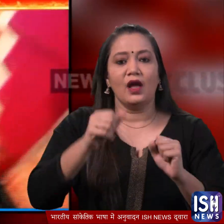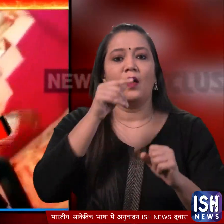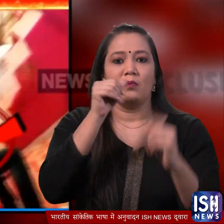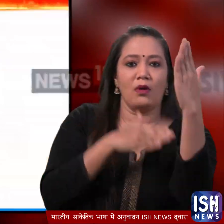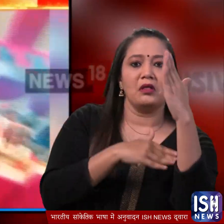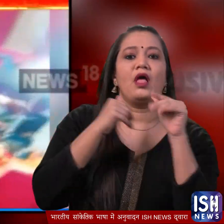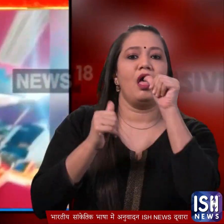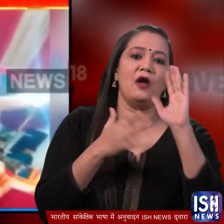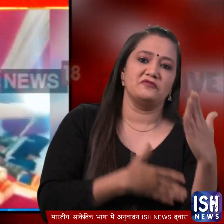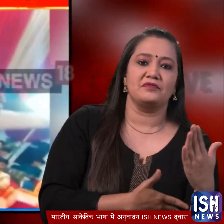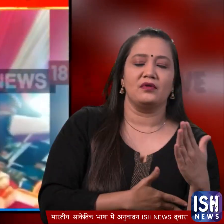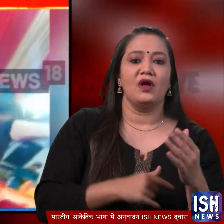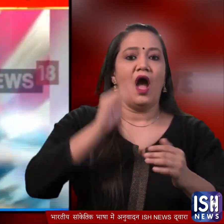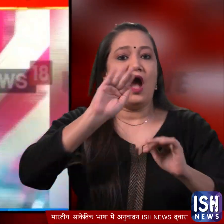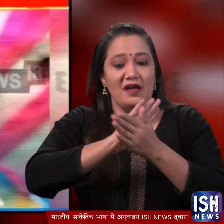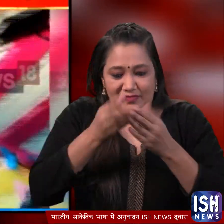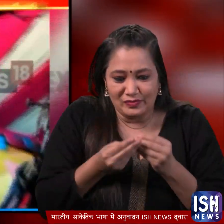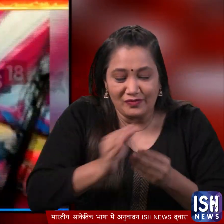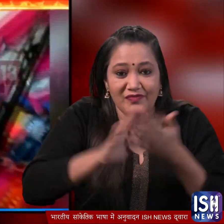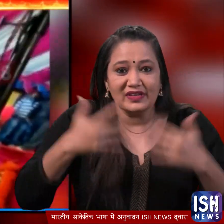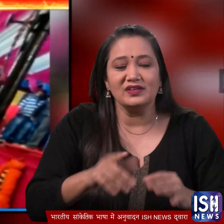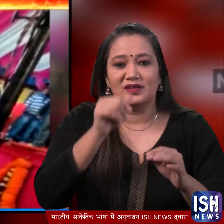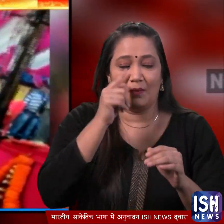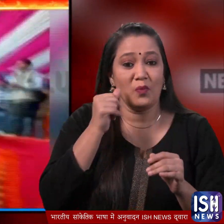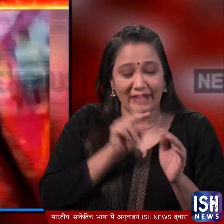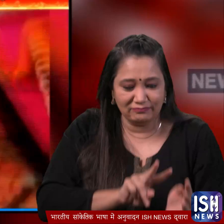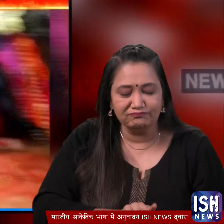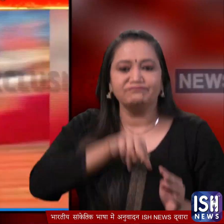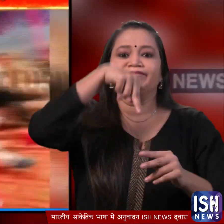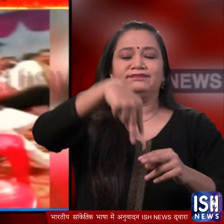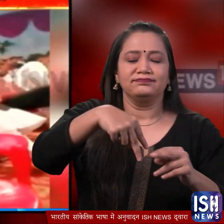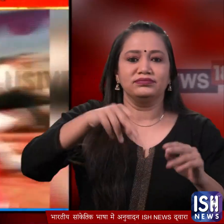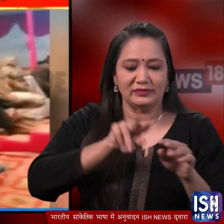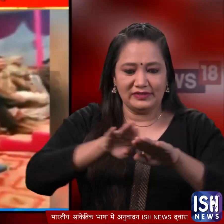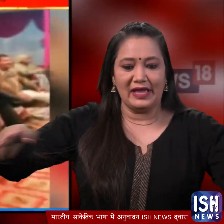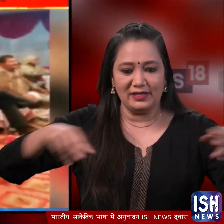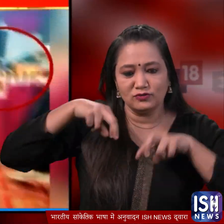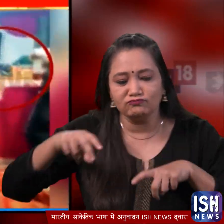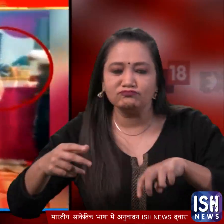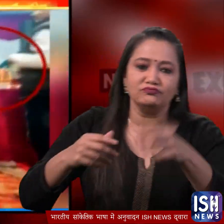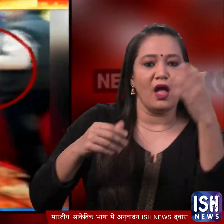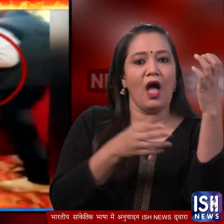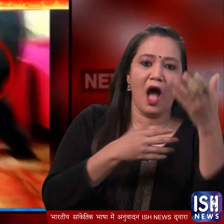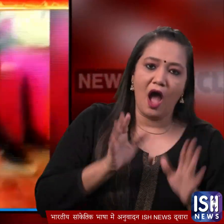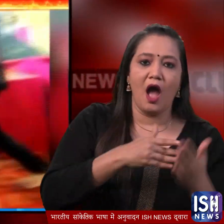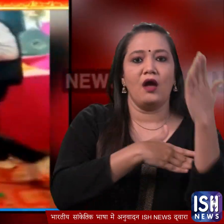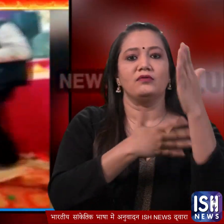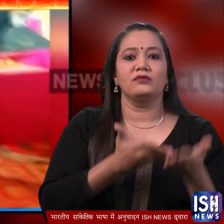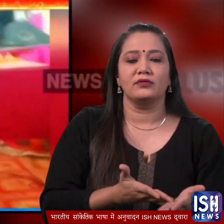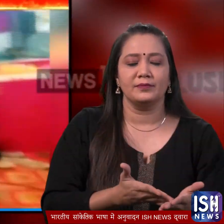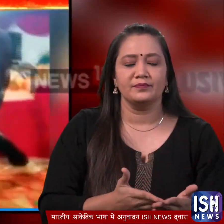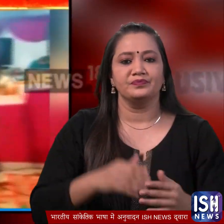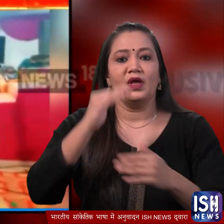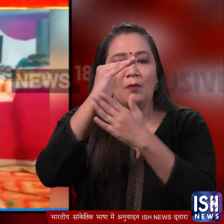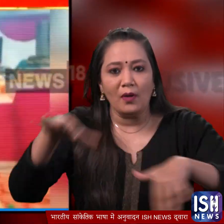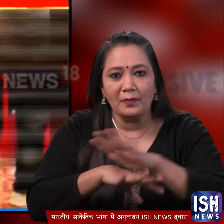बैठा दिखाई दिया। गाना खत्म होने ही वाला था कि बोतल लेकर बैठा शख्स खड़ा होकर स्टेज की तरफ जाने लगा। आयोजकों से अपील हुई कि